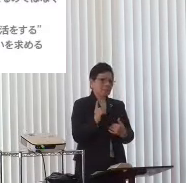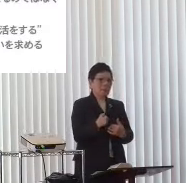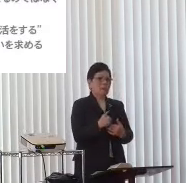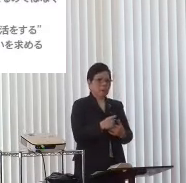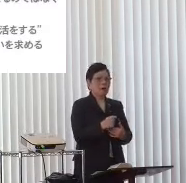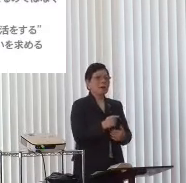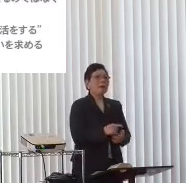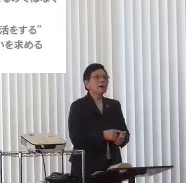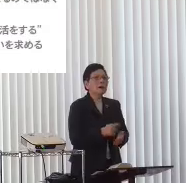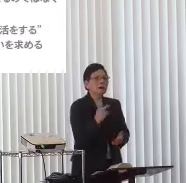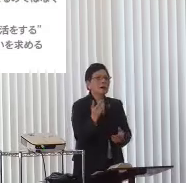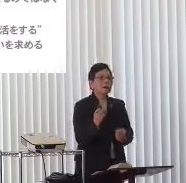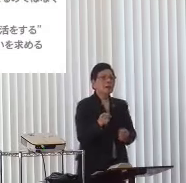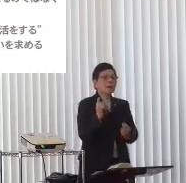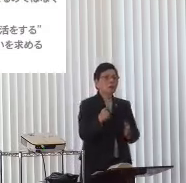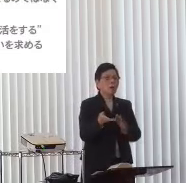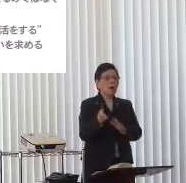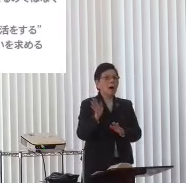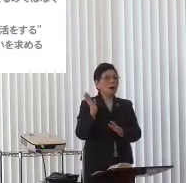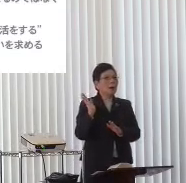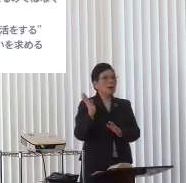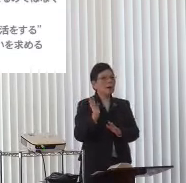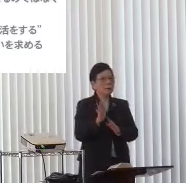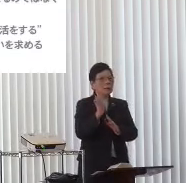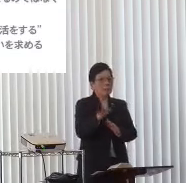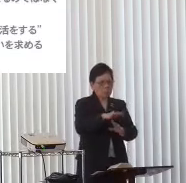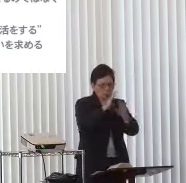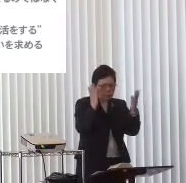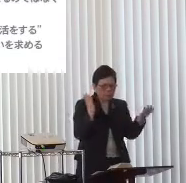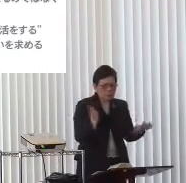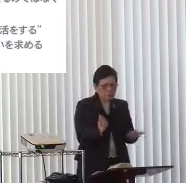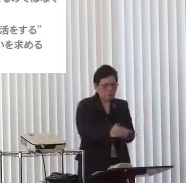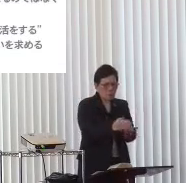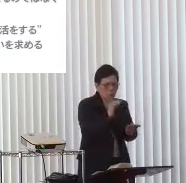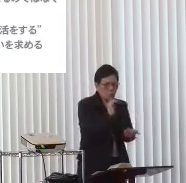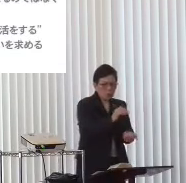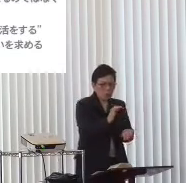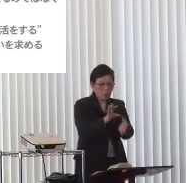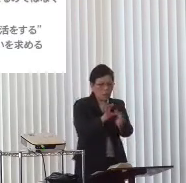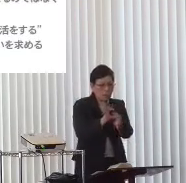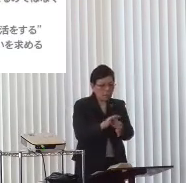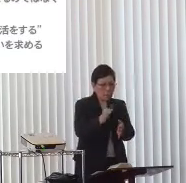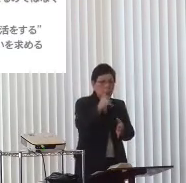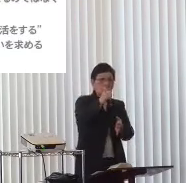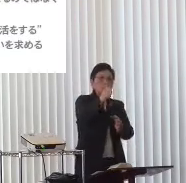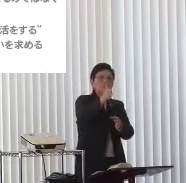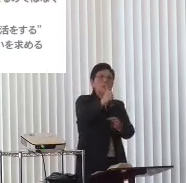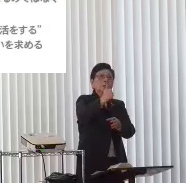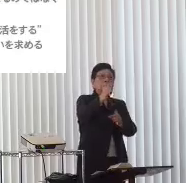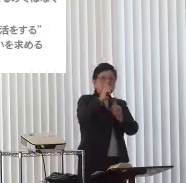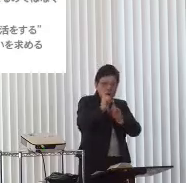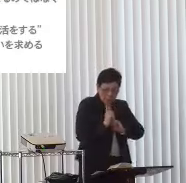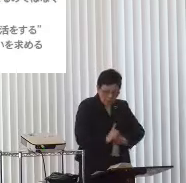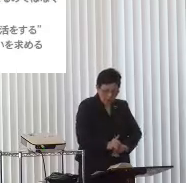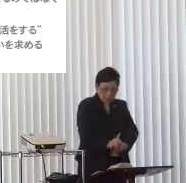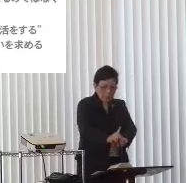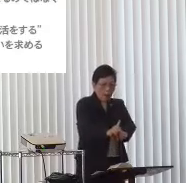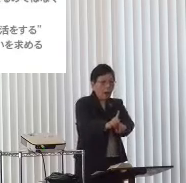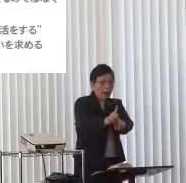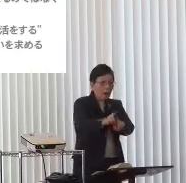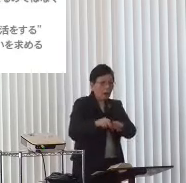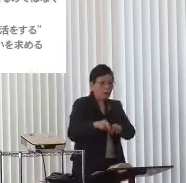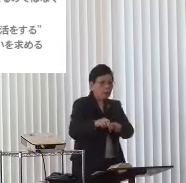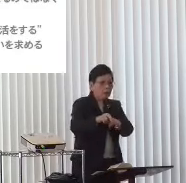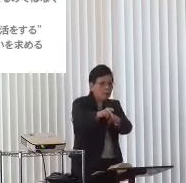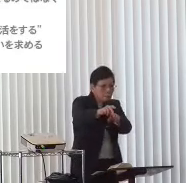います。そしてまたその後で、全ての点で主に喜ばれるように主に従って歩みと言ってますね。主に従って歩むということ